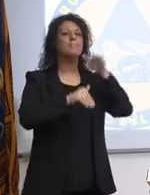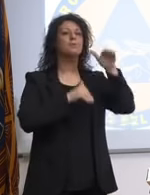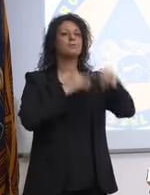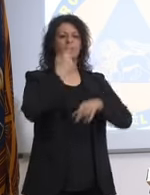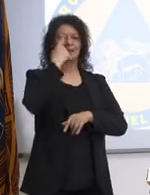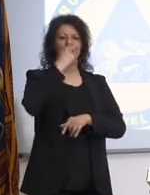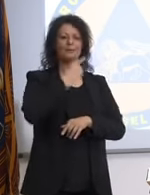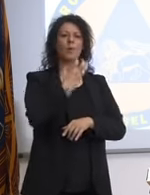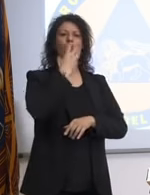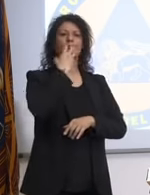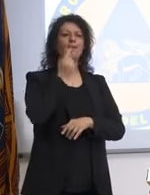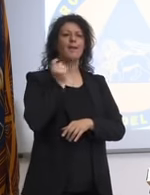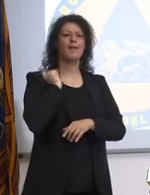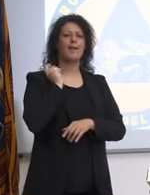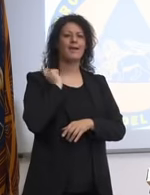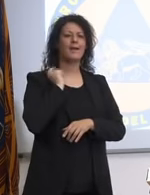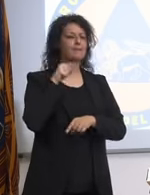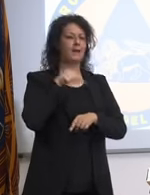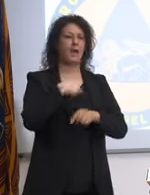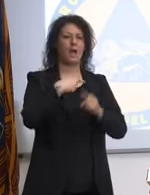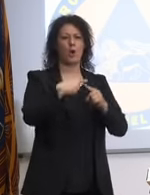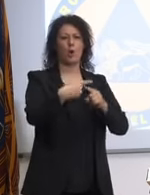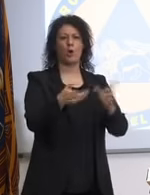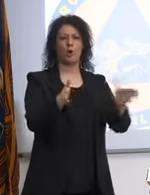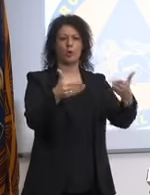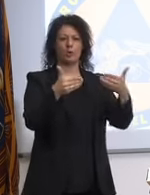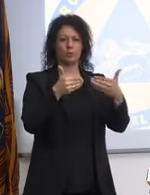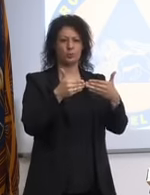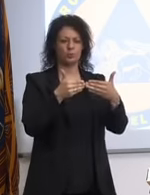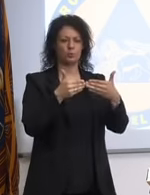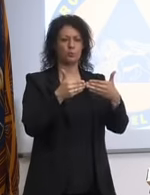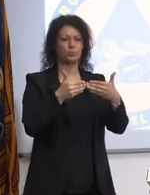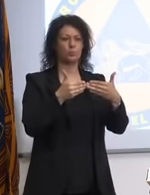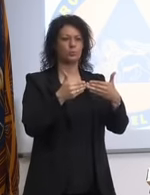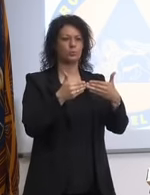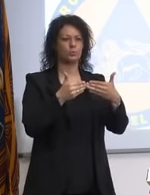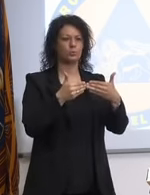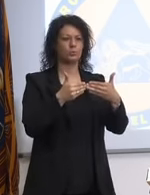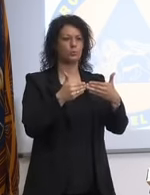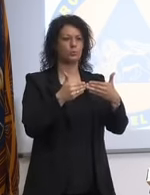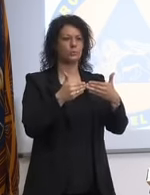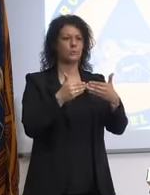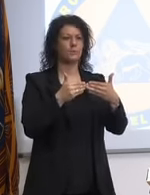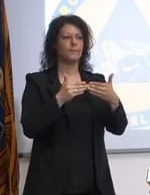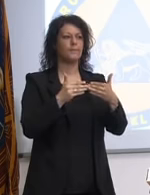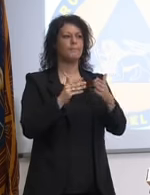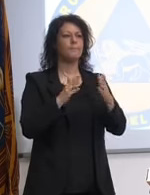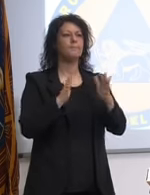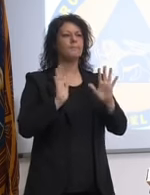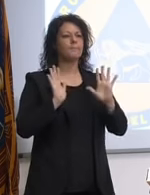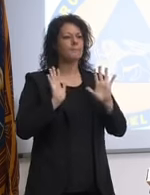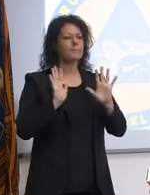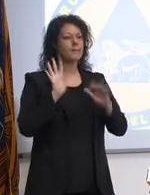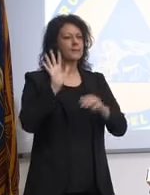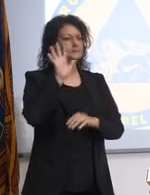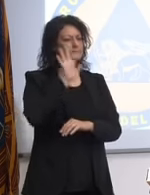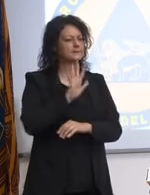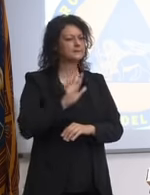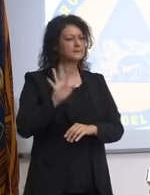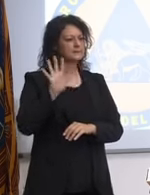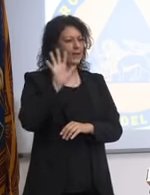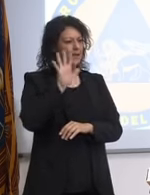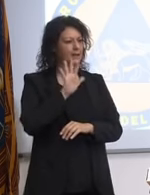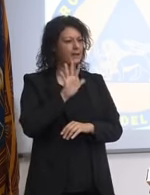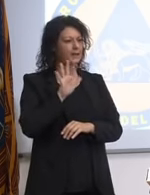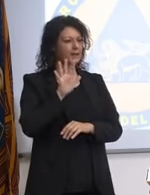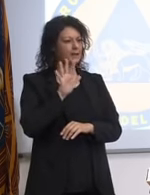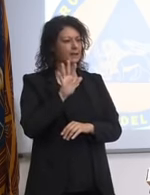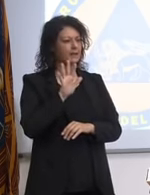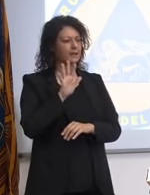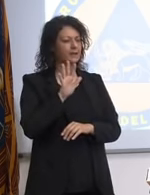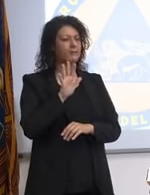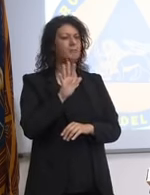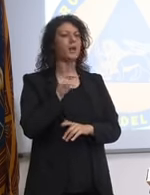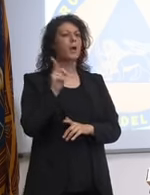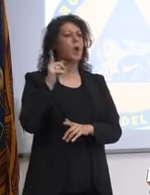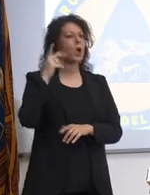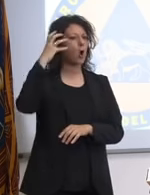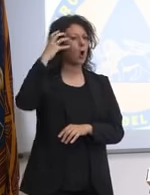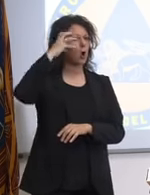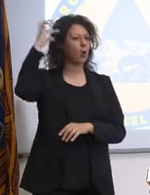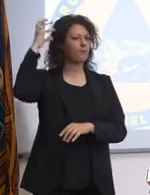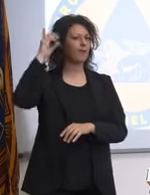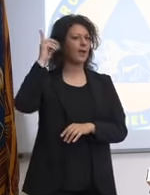sono riattivate, però erano, mi pare, c'era l'impegno del